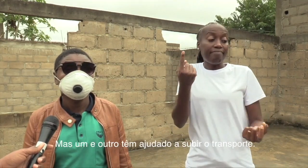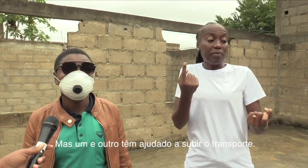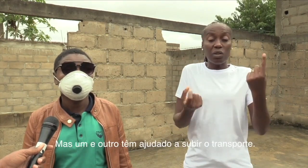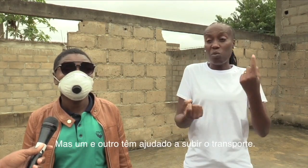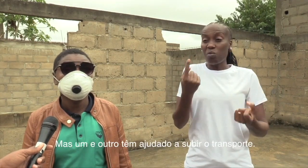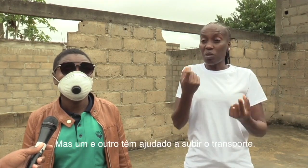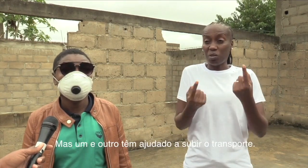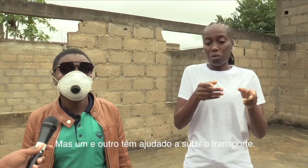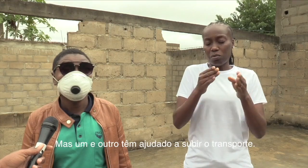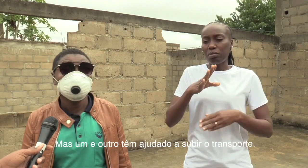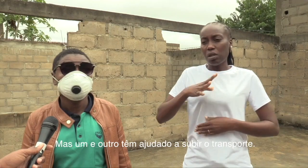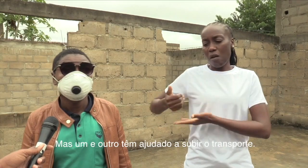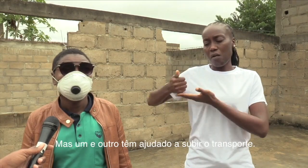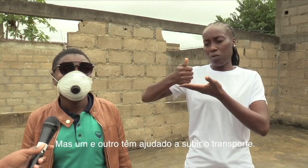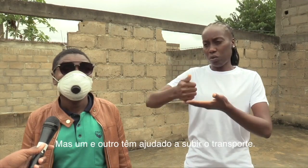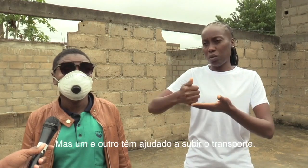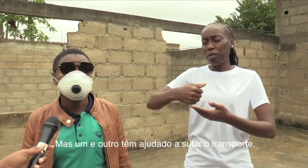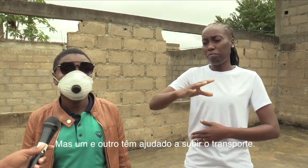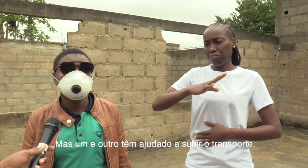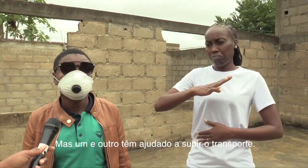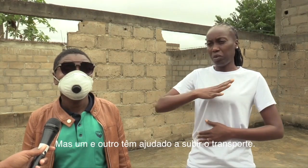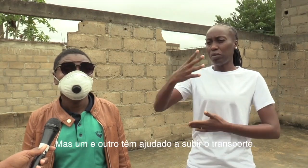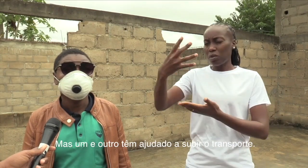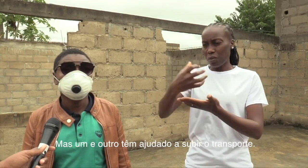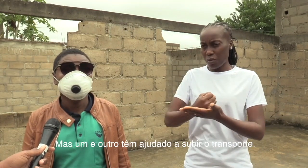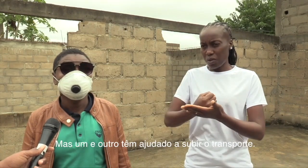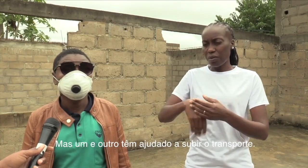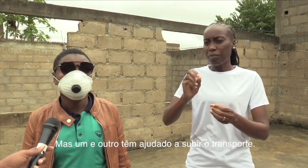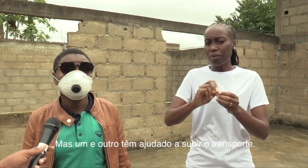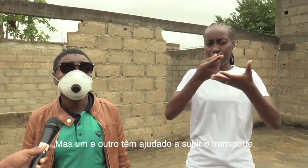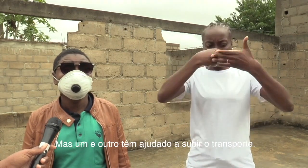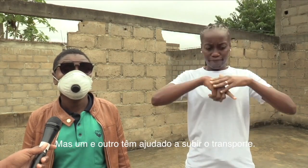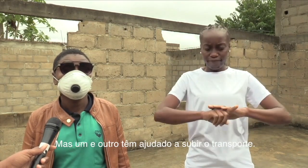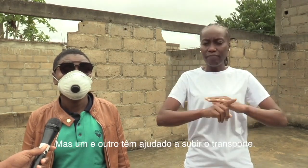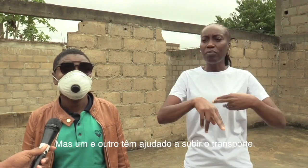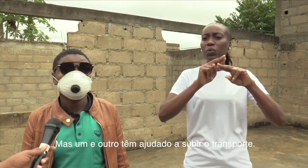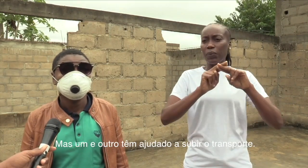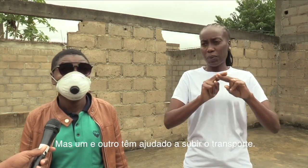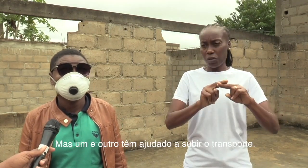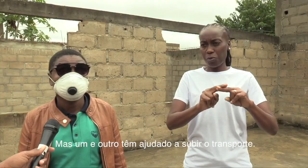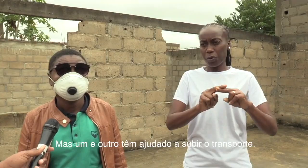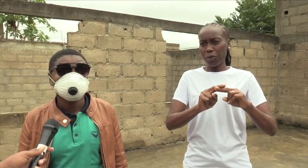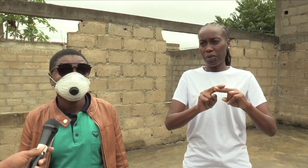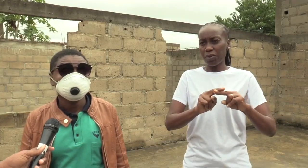ajudado a conseguir subir o transporte.